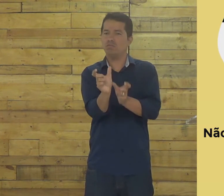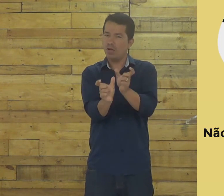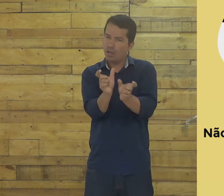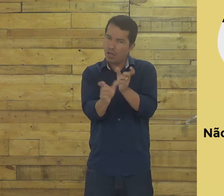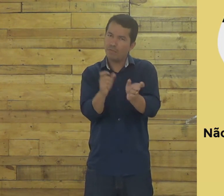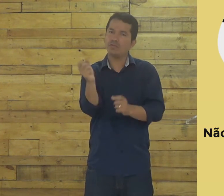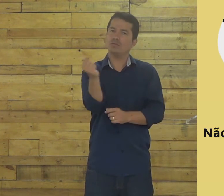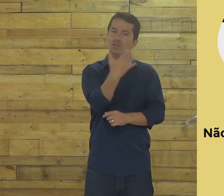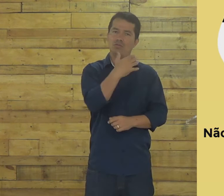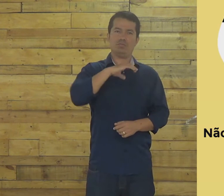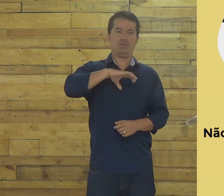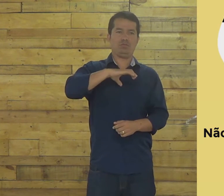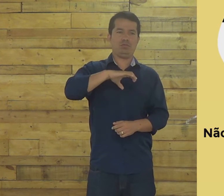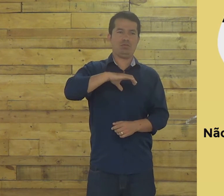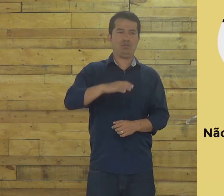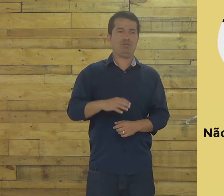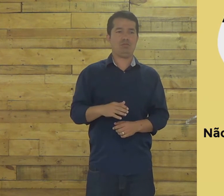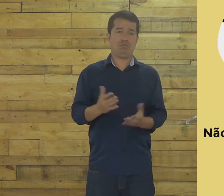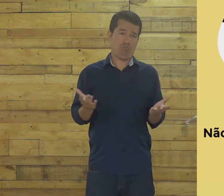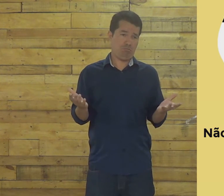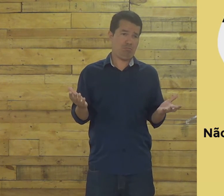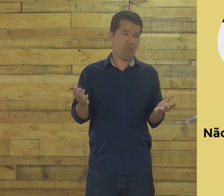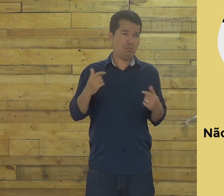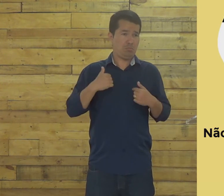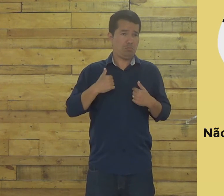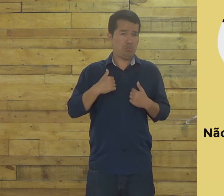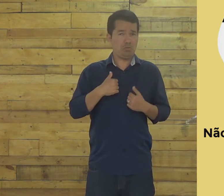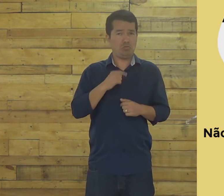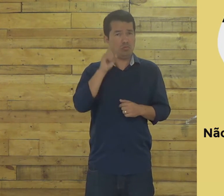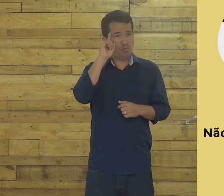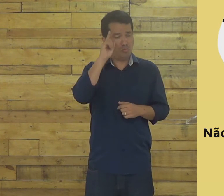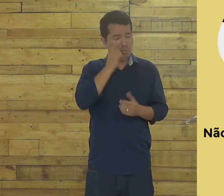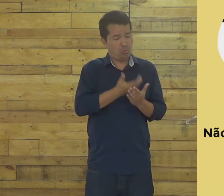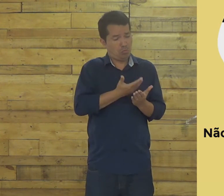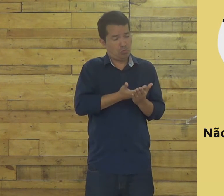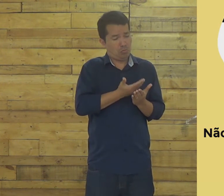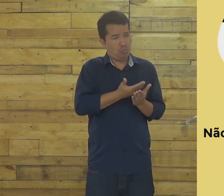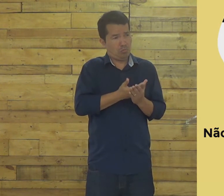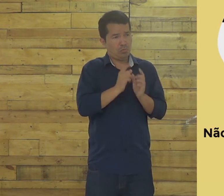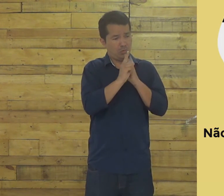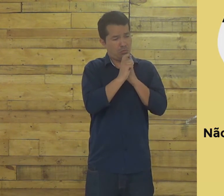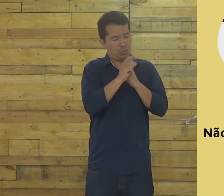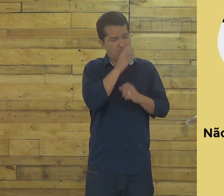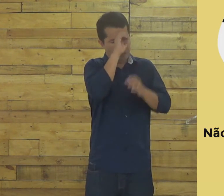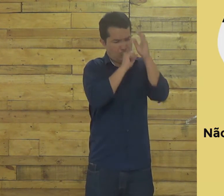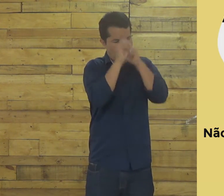Você precisa, assim como eu faço esse estudo, você é surdo, vai aprender português.